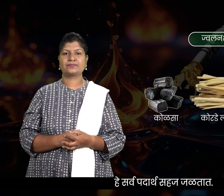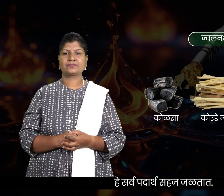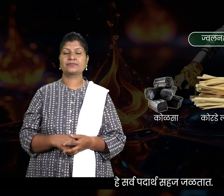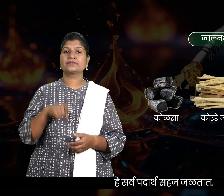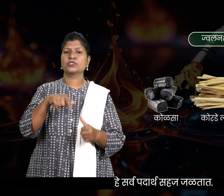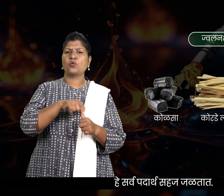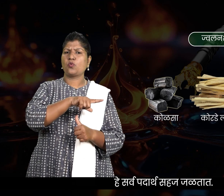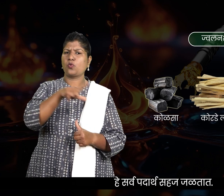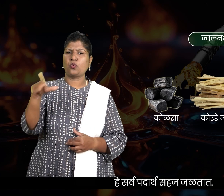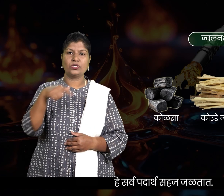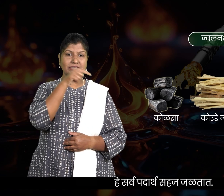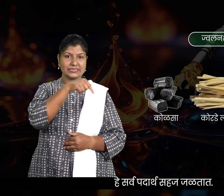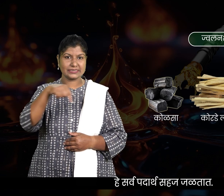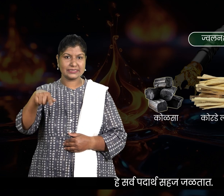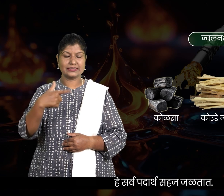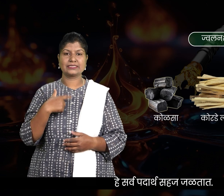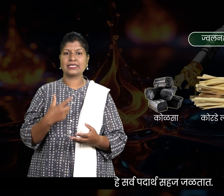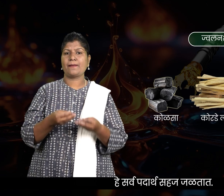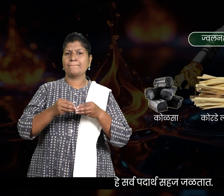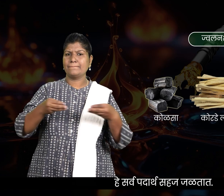सर्व पदार्थ सहज जळतात.